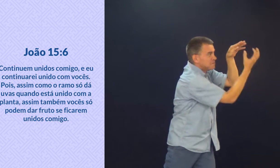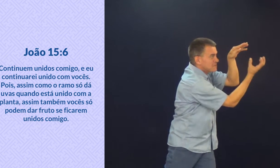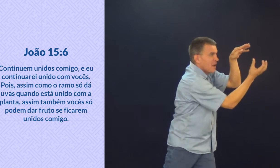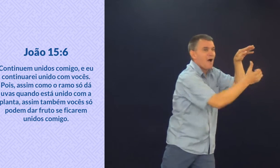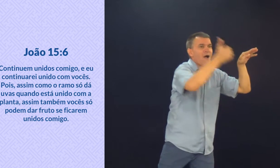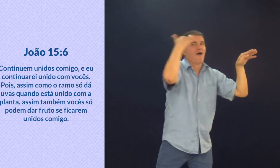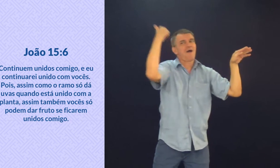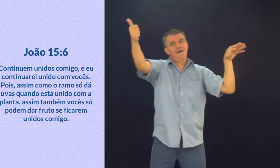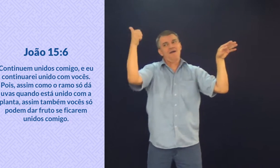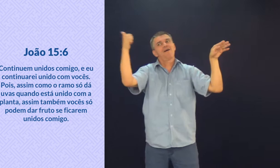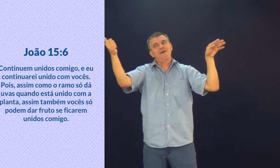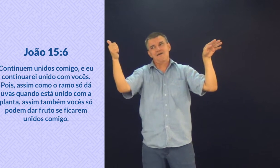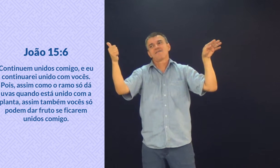qualidades né